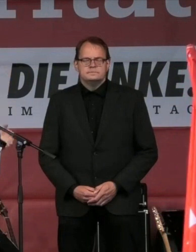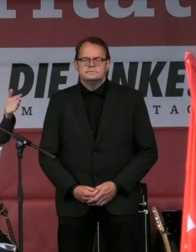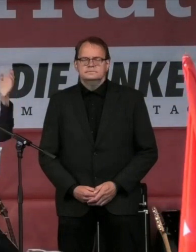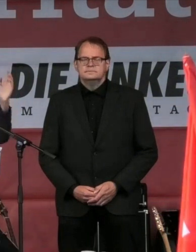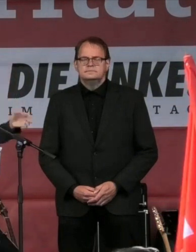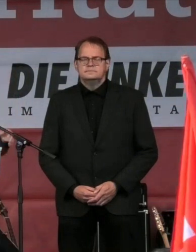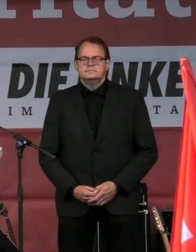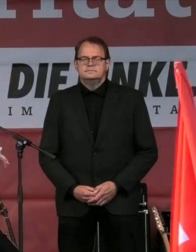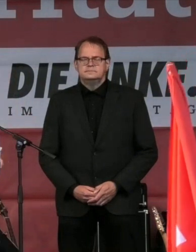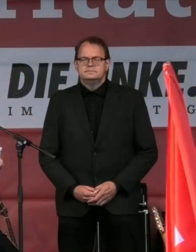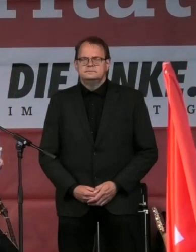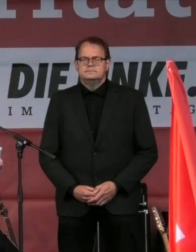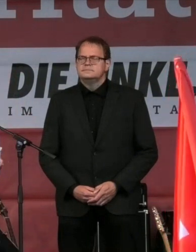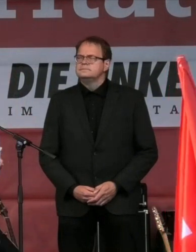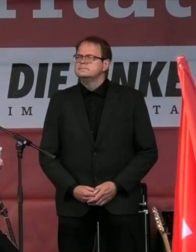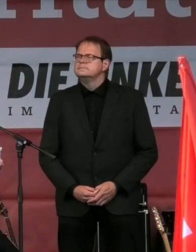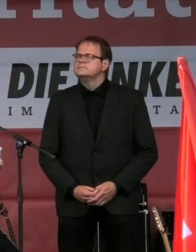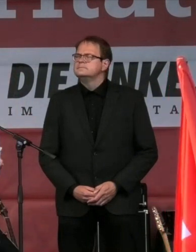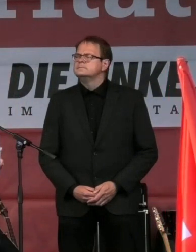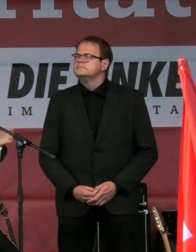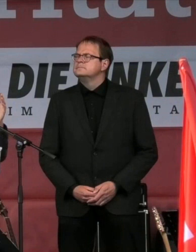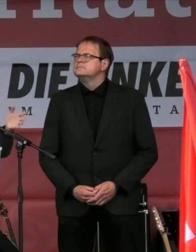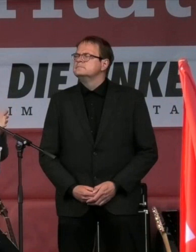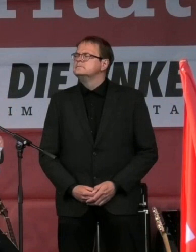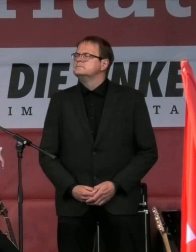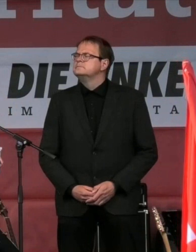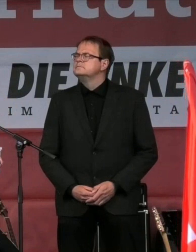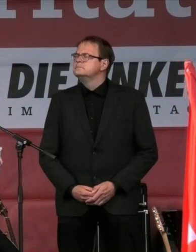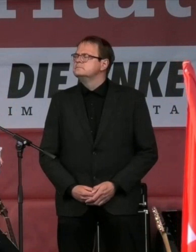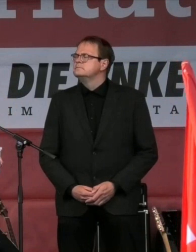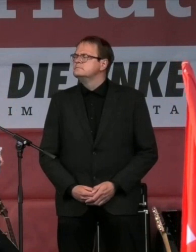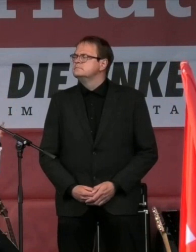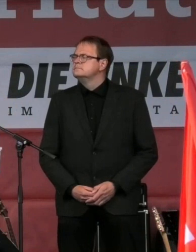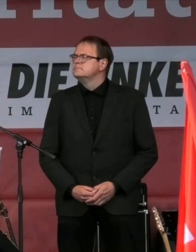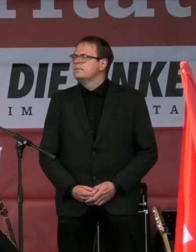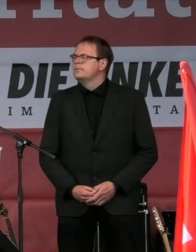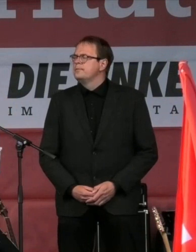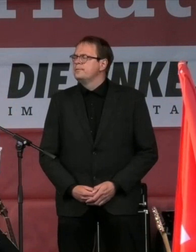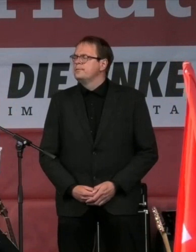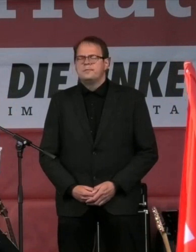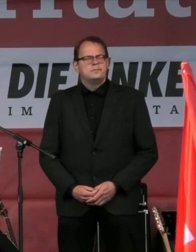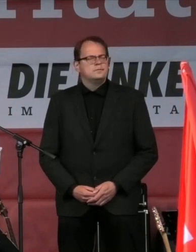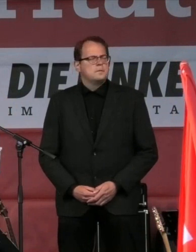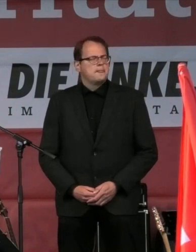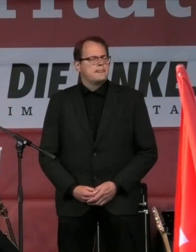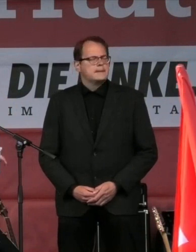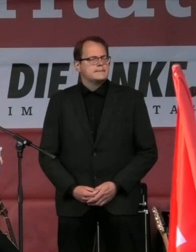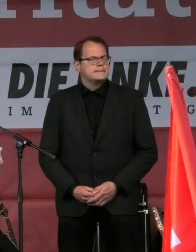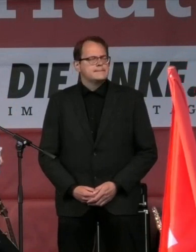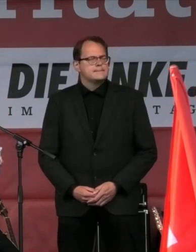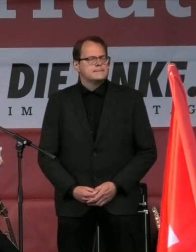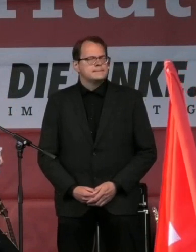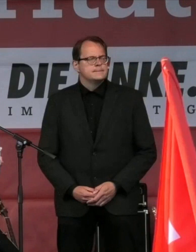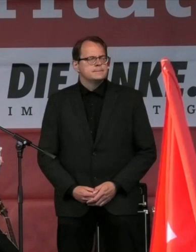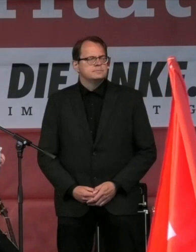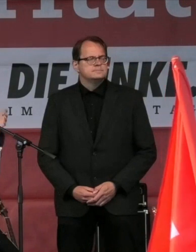neue panzer für neue kampfjets für neue rakete nur vieles andere mehr eine solche regierung hat doch einfach den verstand